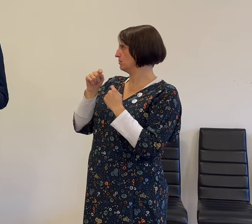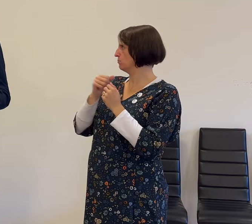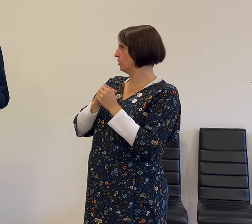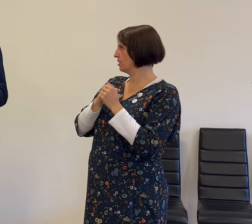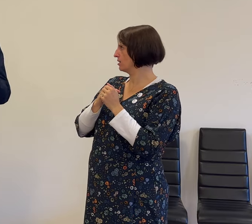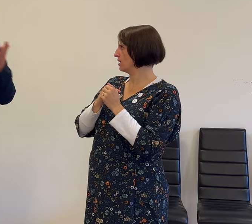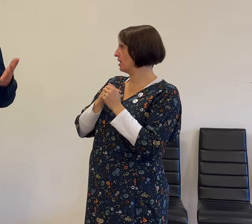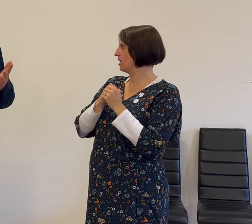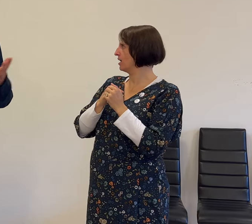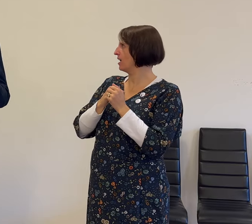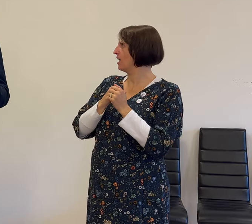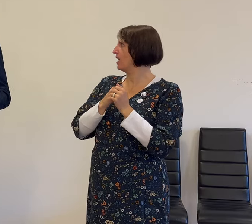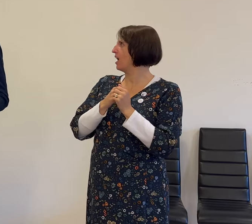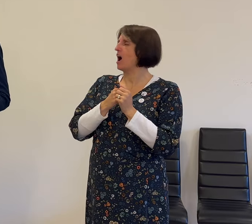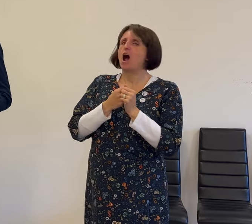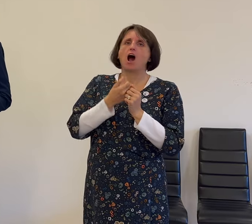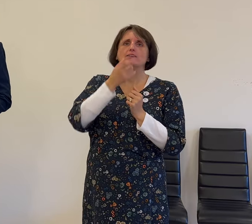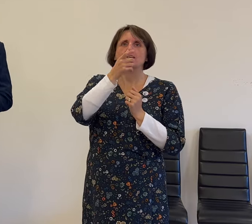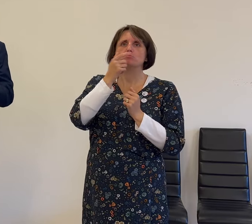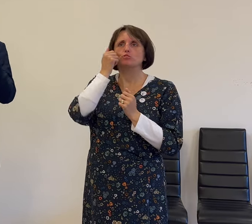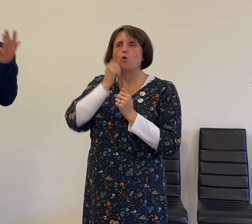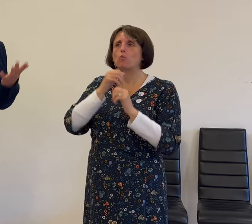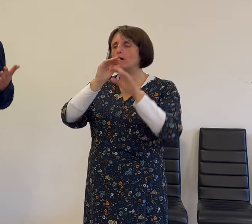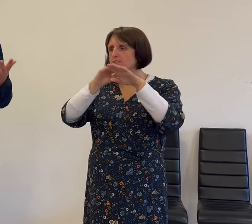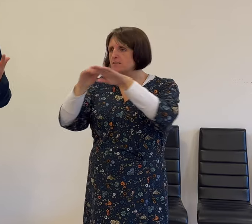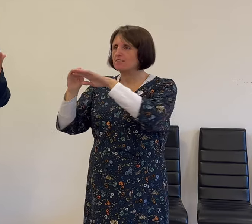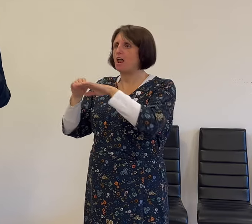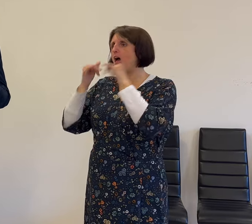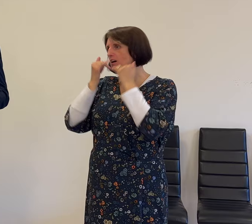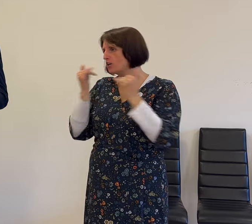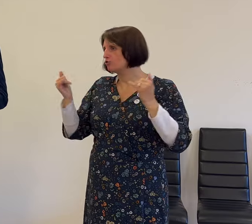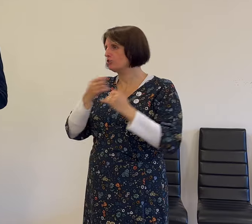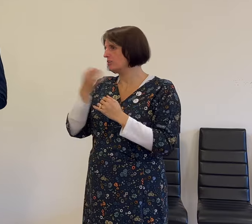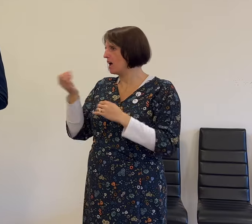Tam jsou hlasatele, kteří každý den hlásají pohádkovou odměnu